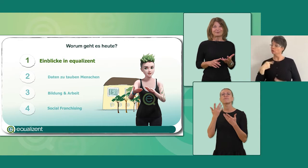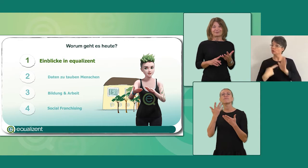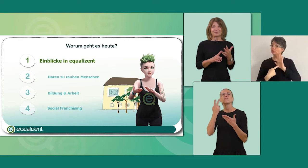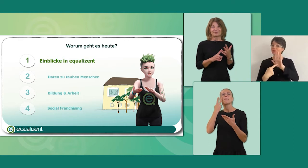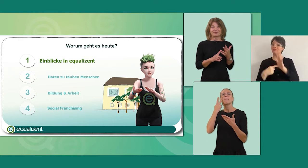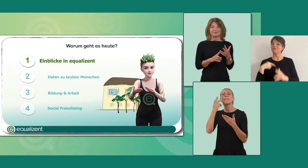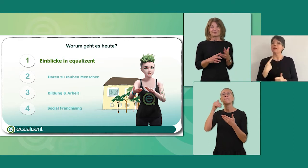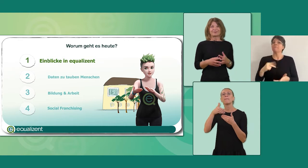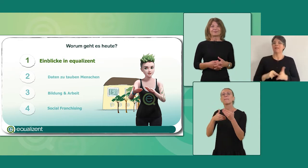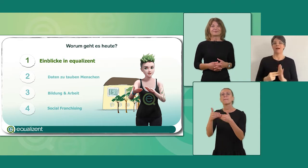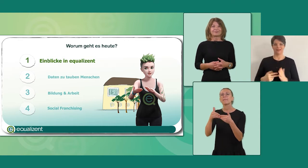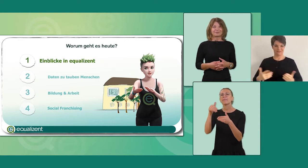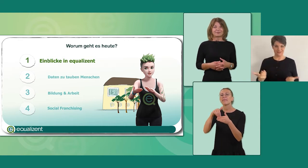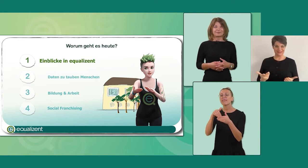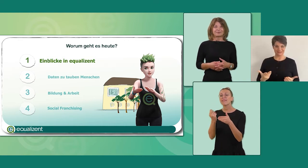Vorhaben.